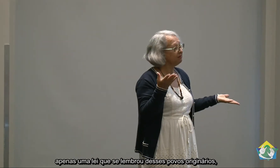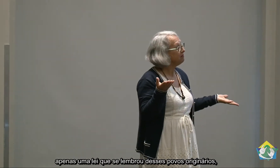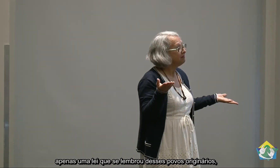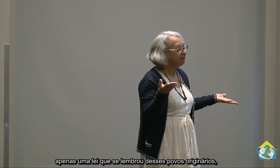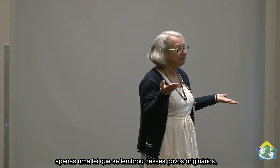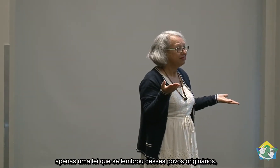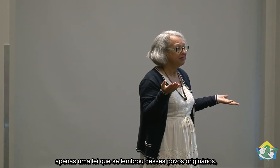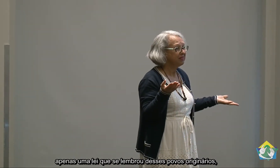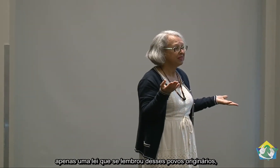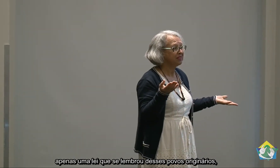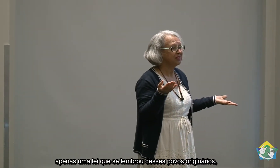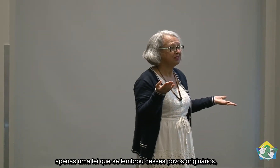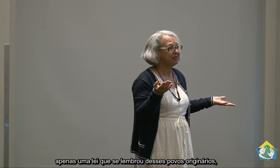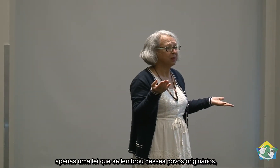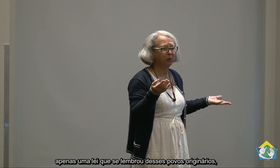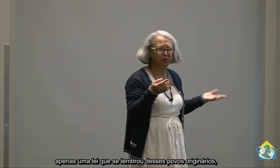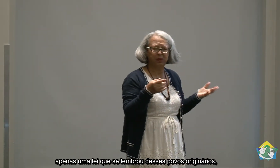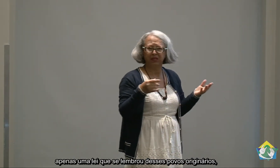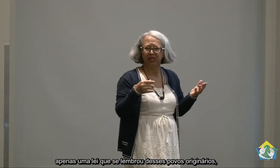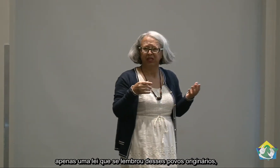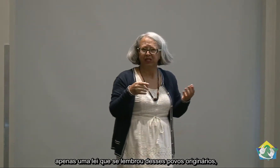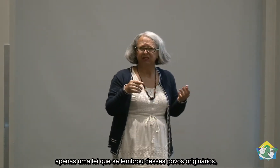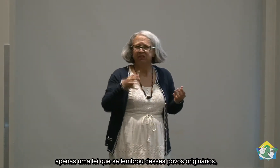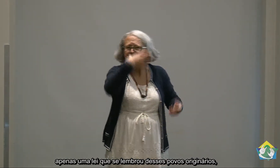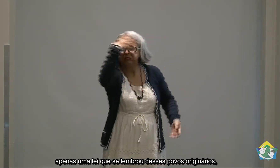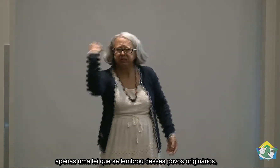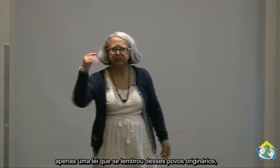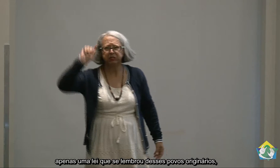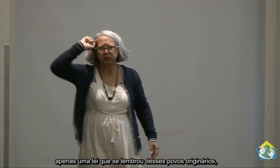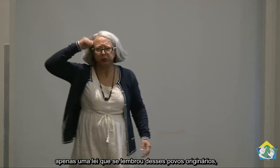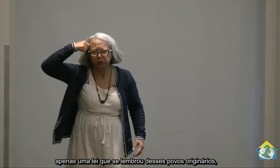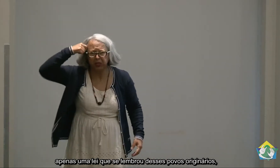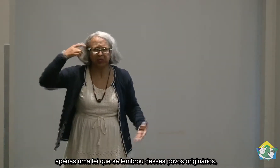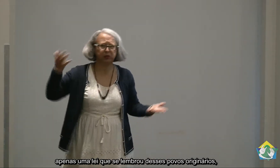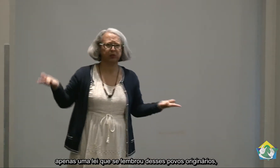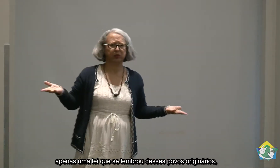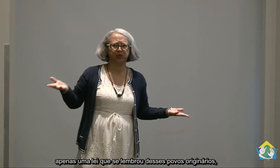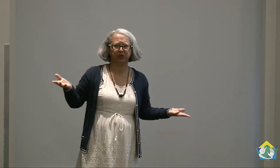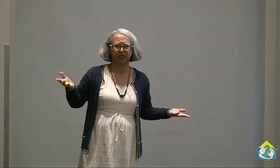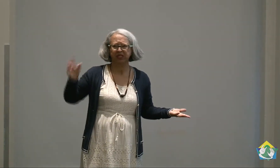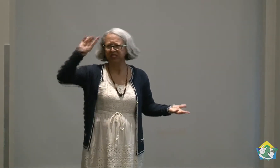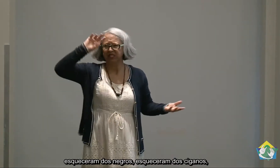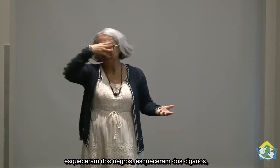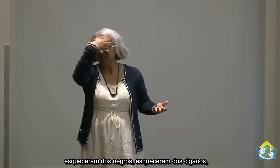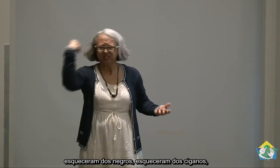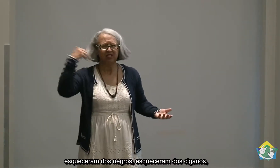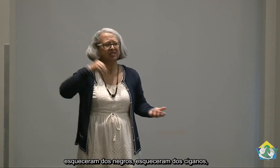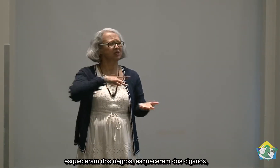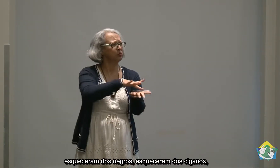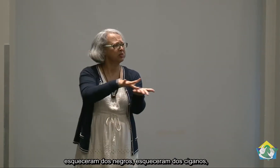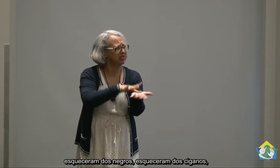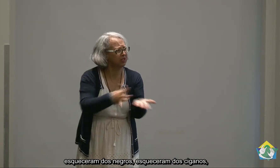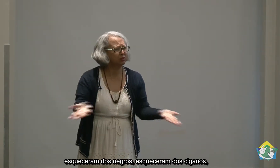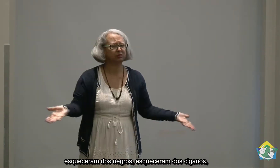apenas uma lei que se lembrou desses povos originários. Esqueceram dos negros, esqueceram